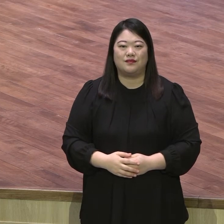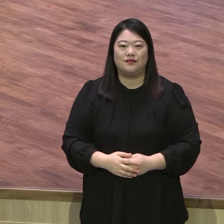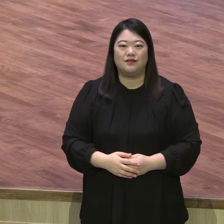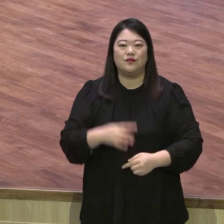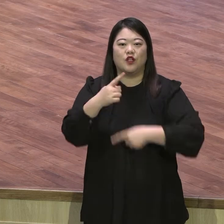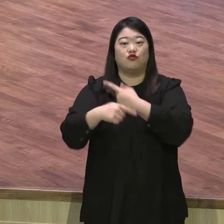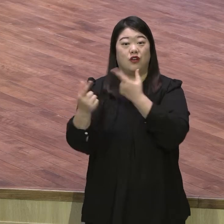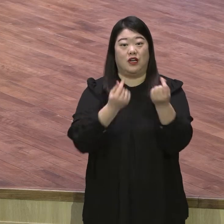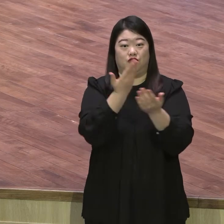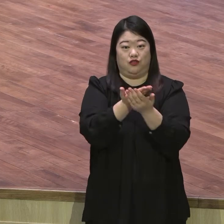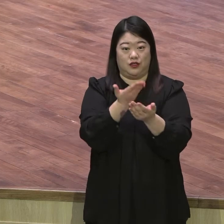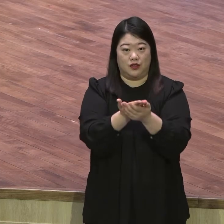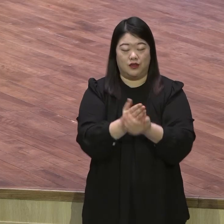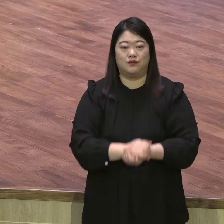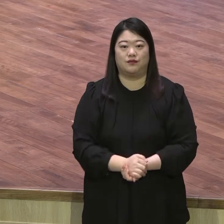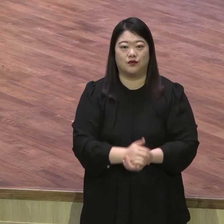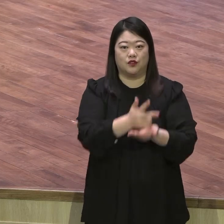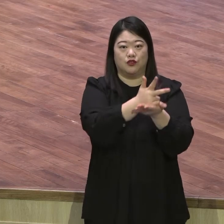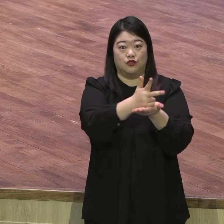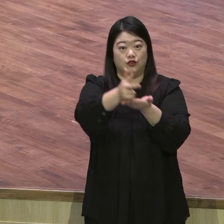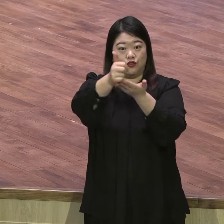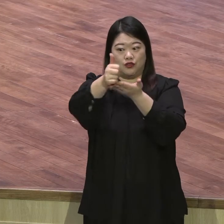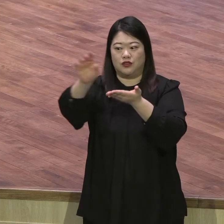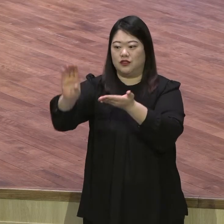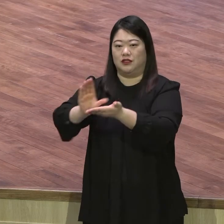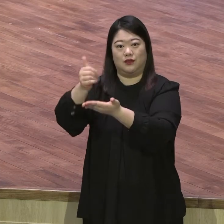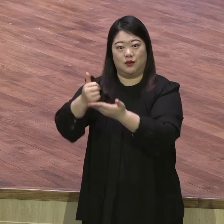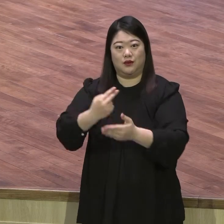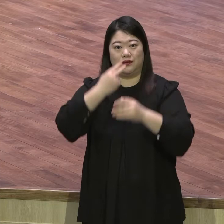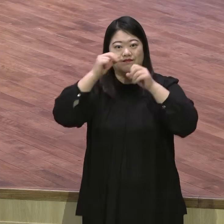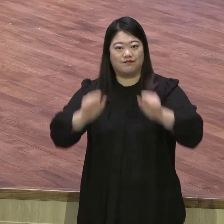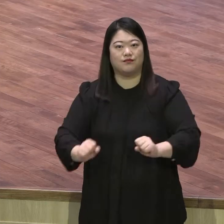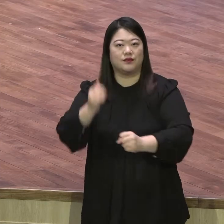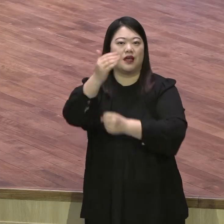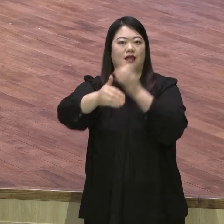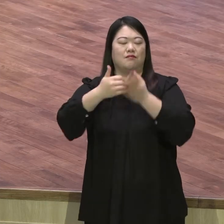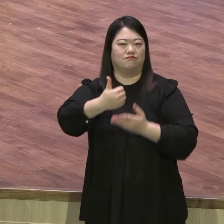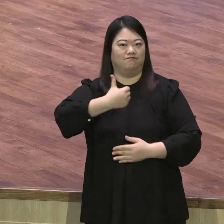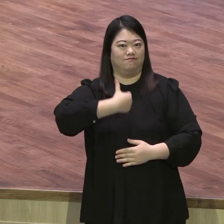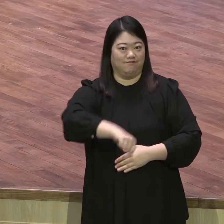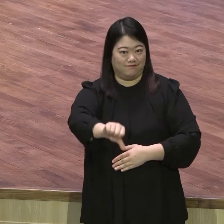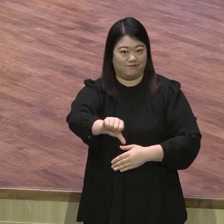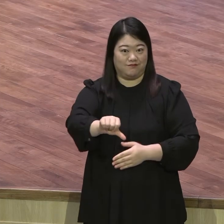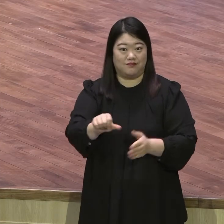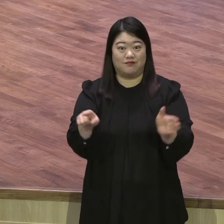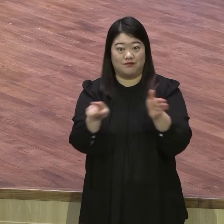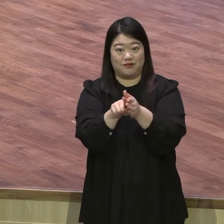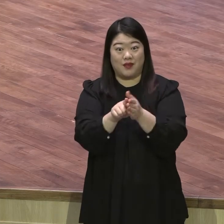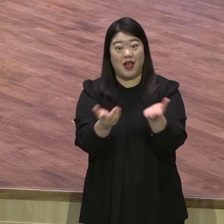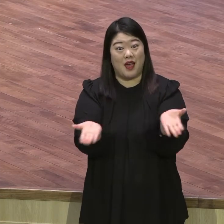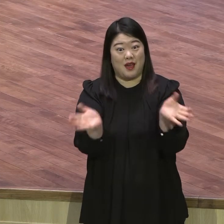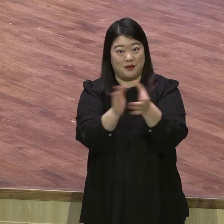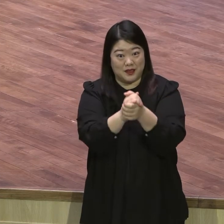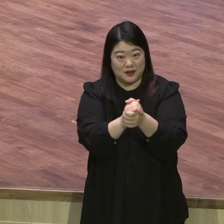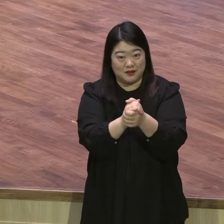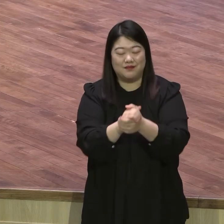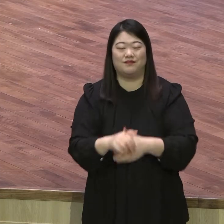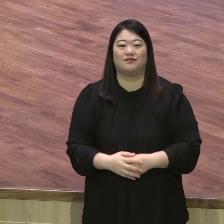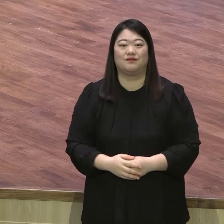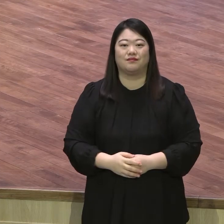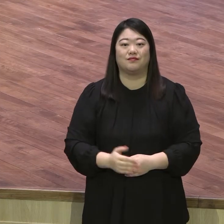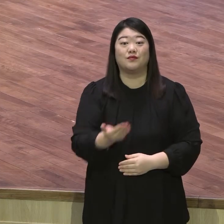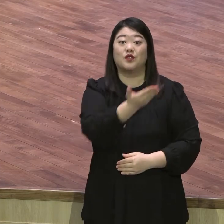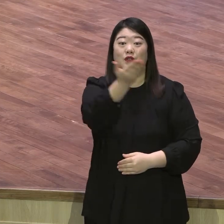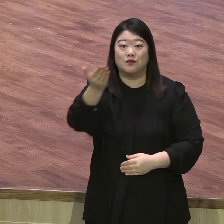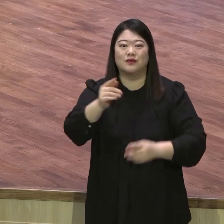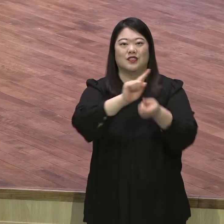신앙 고백합니다. 주는 그리스도시요 살아계신 하나님의 아들이십니다. 아멘. 우리 성도들